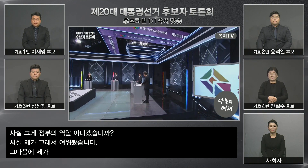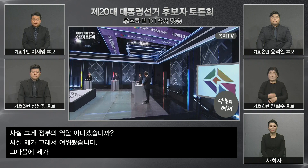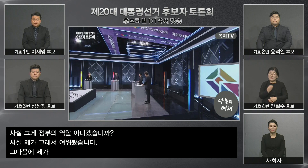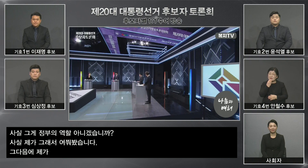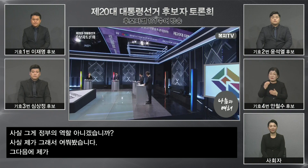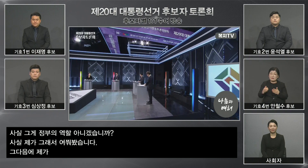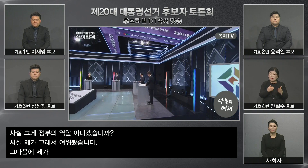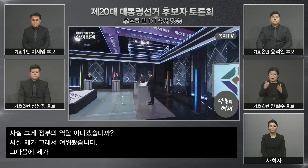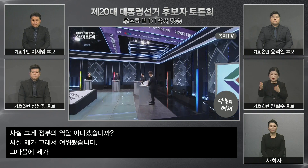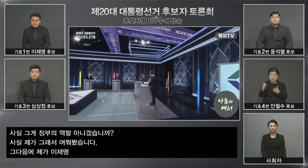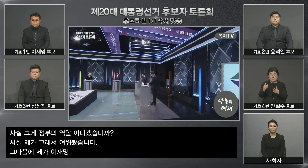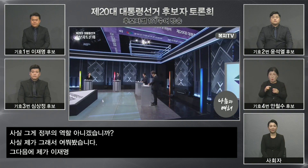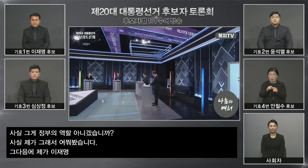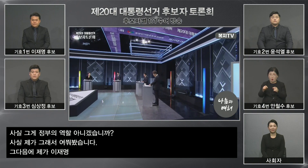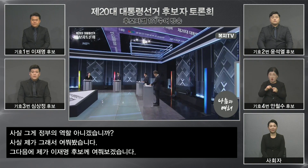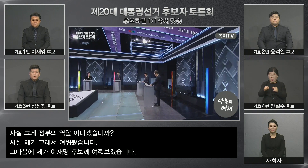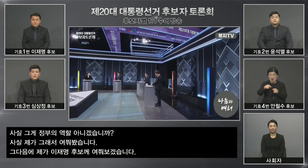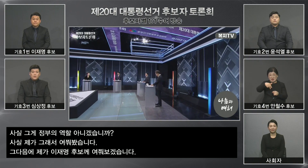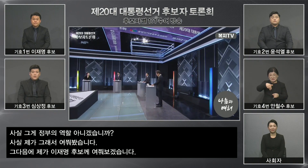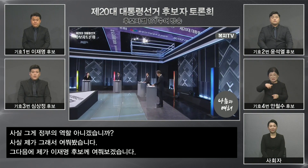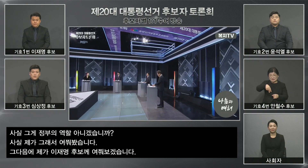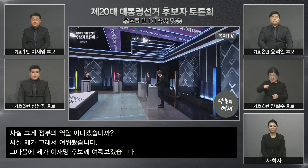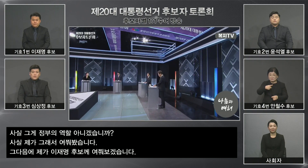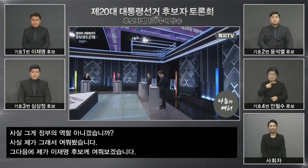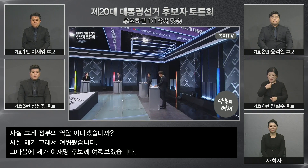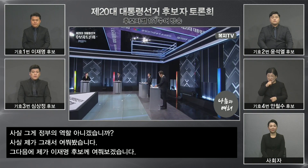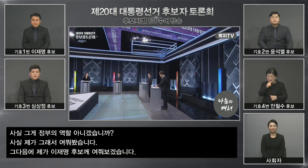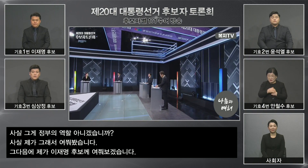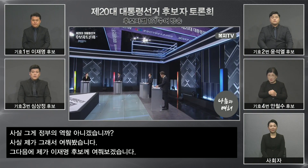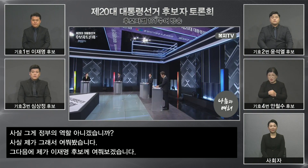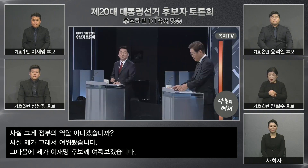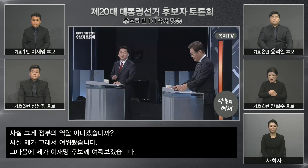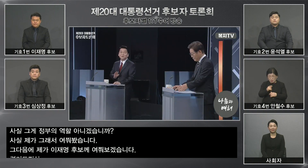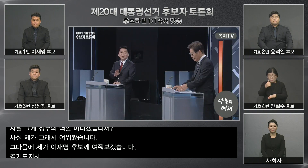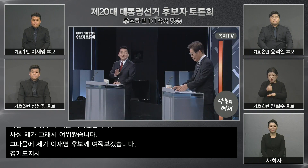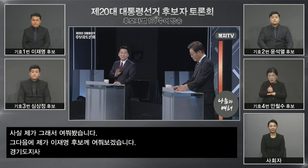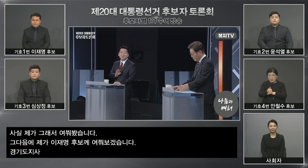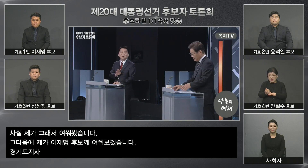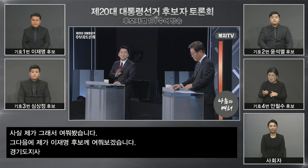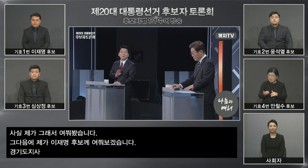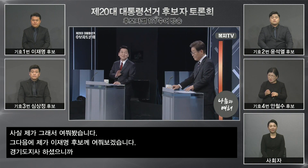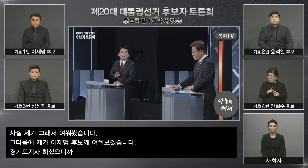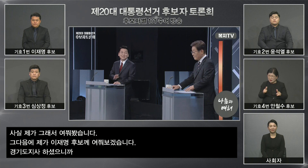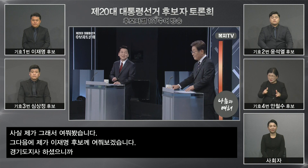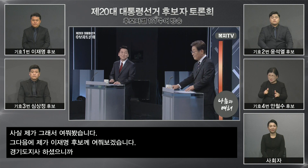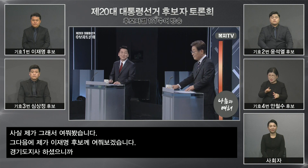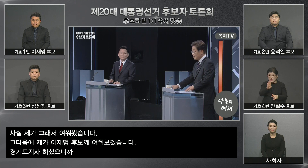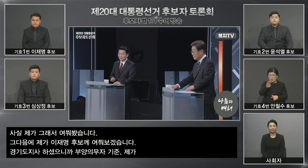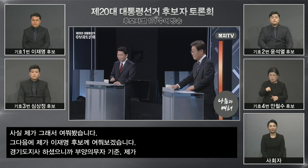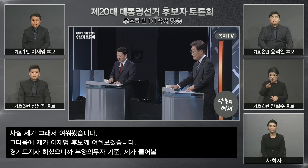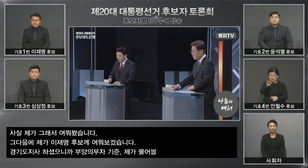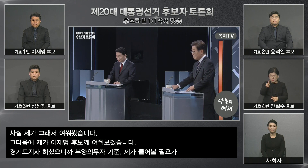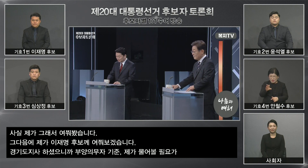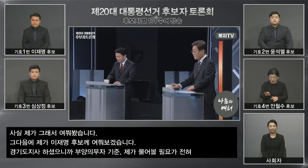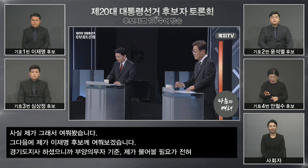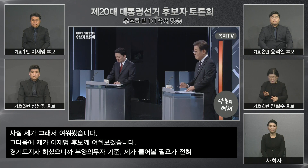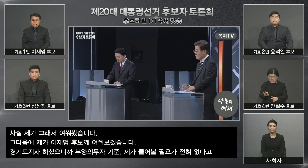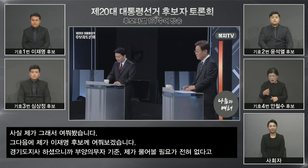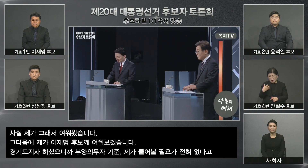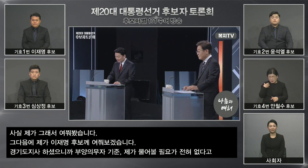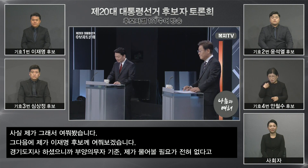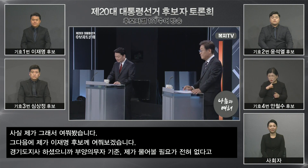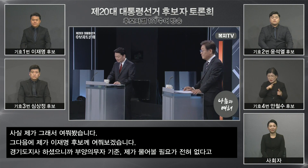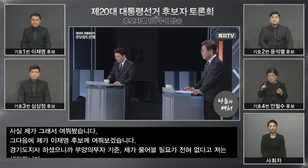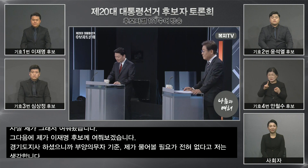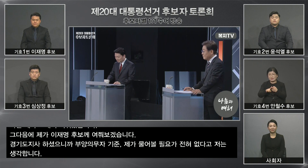경기도지사 하셨으니까 네. 부양 의무자 기준 제가 뭐 물어볼 필요가 전혀 없다고 저는 생각합니다. 뭐 워낙 또 이